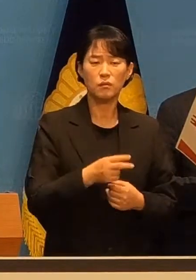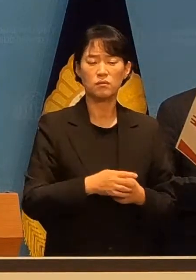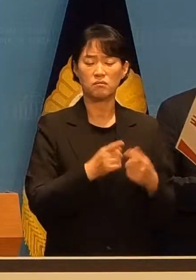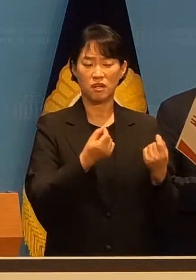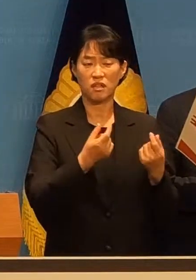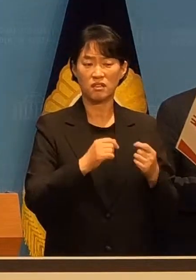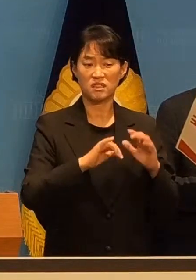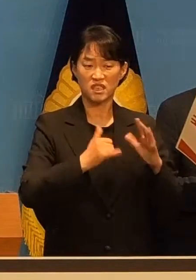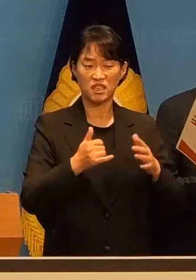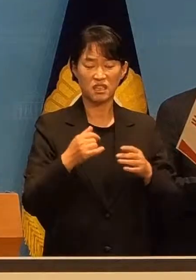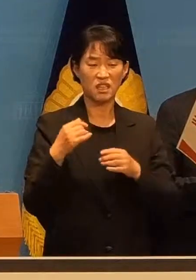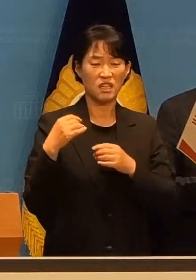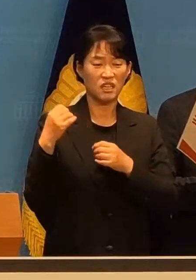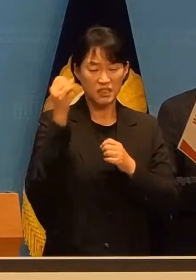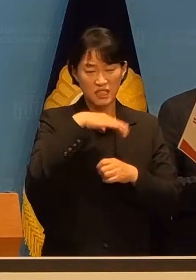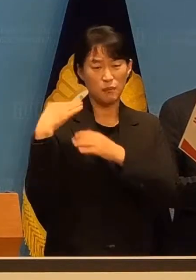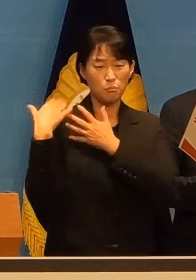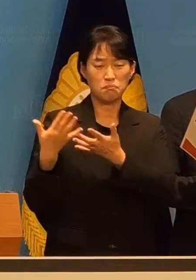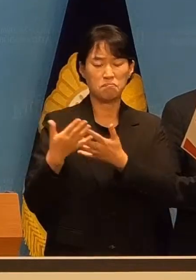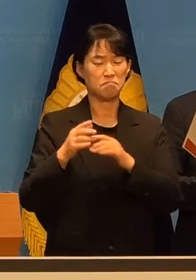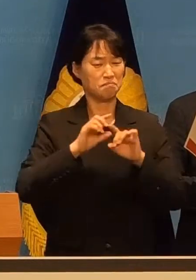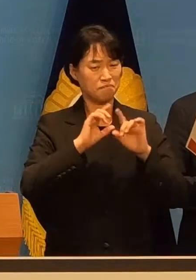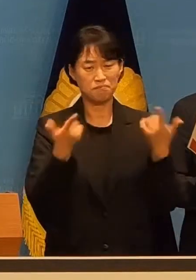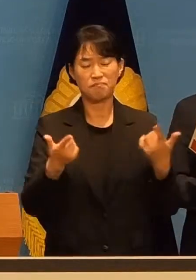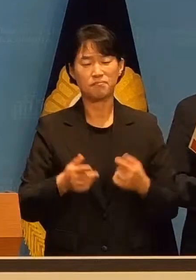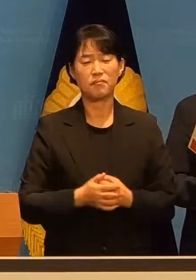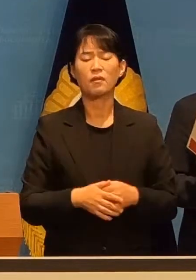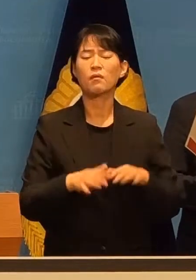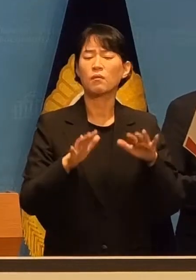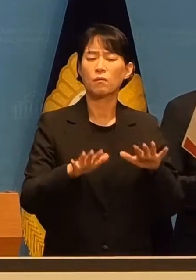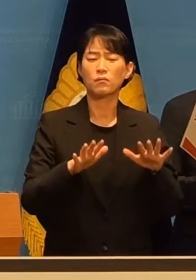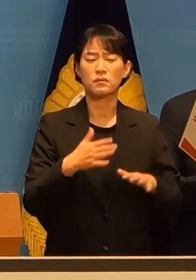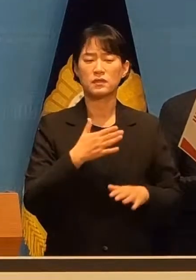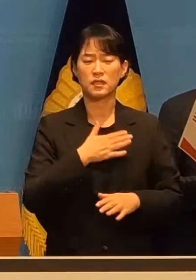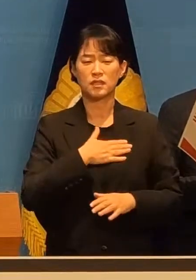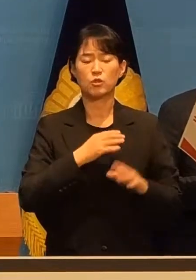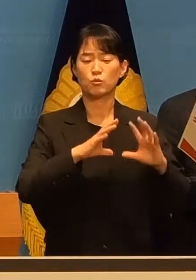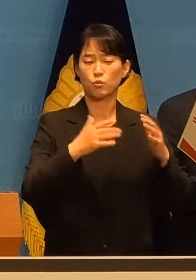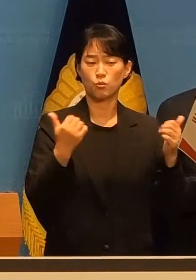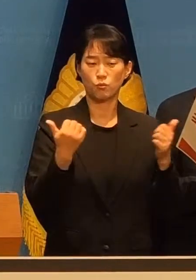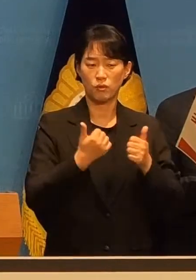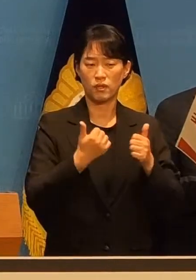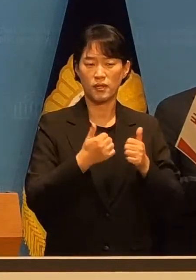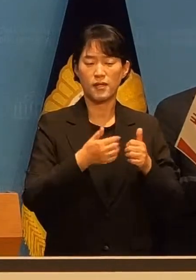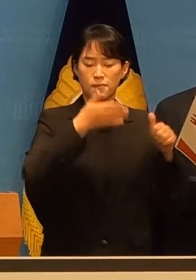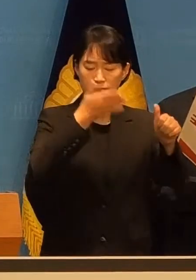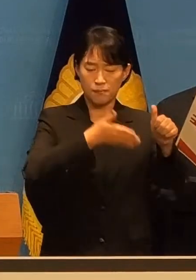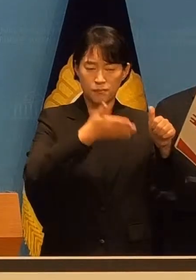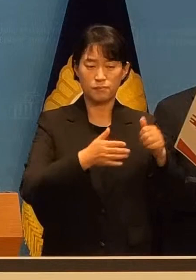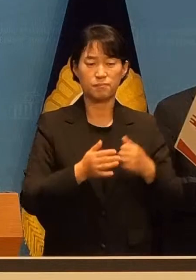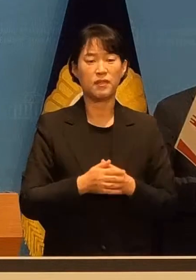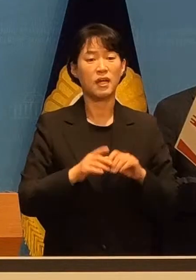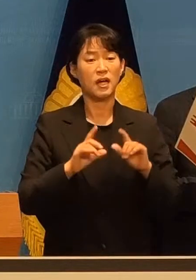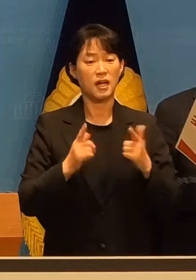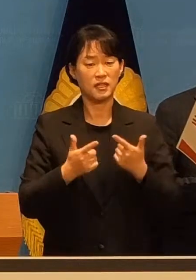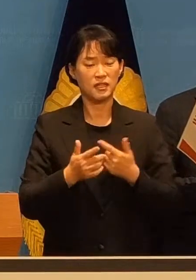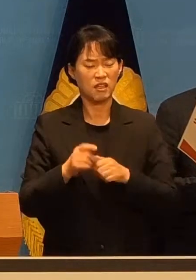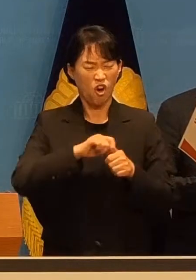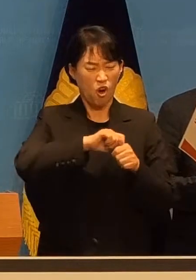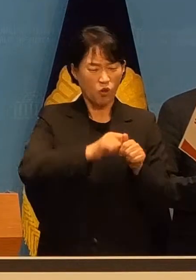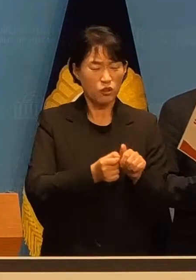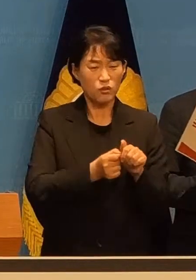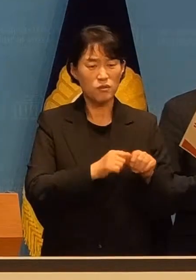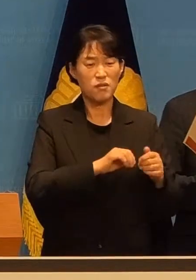세상을 그대로 두지 않을 것입니다. 오늘 저는 국회에 요구합니다. 아니 강제로라도